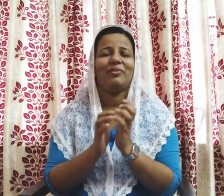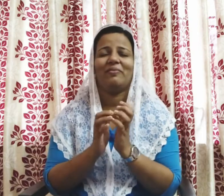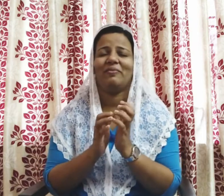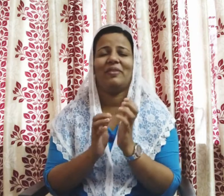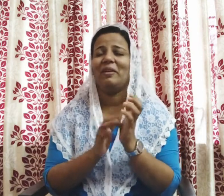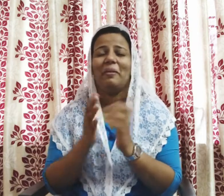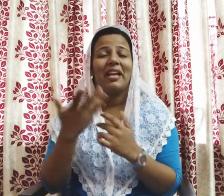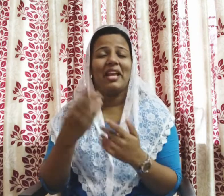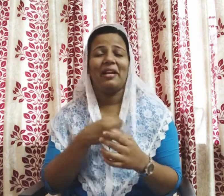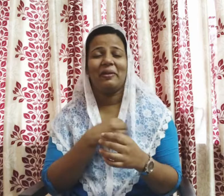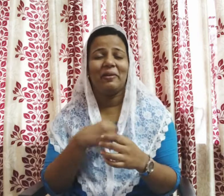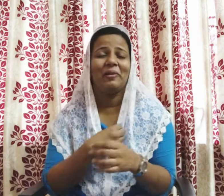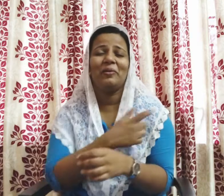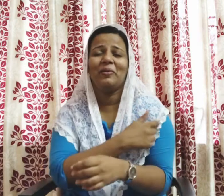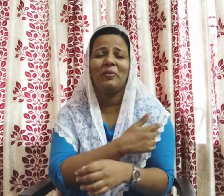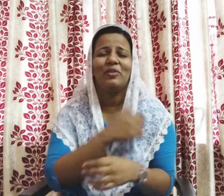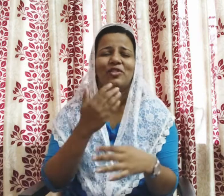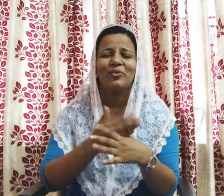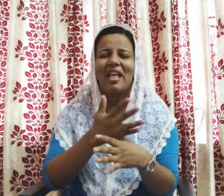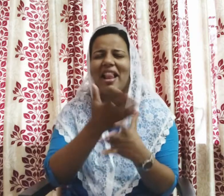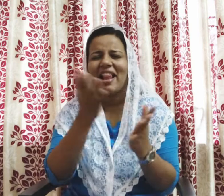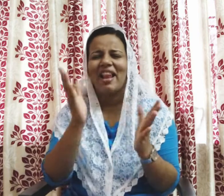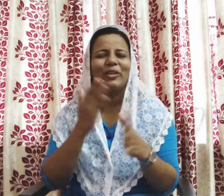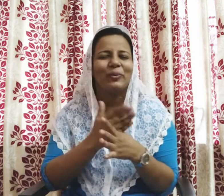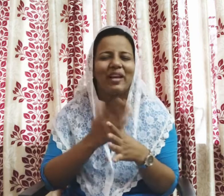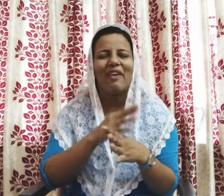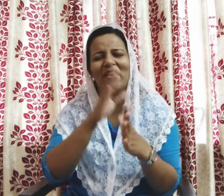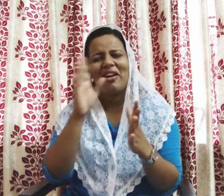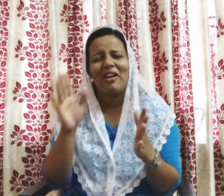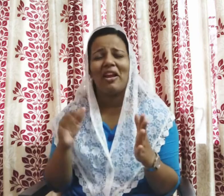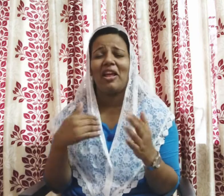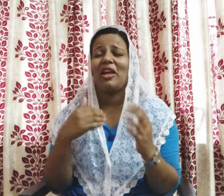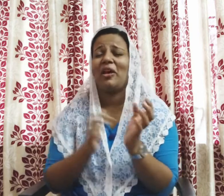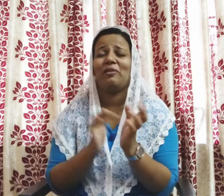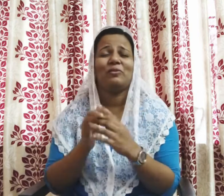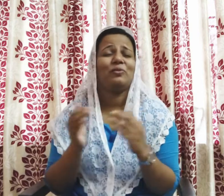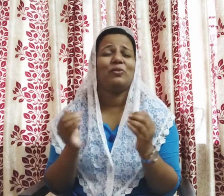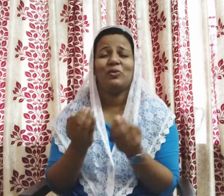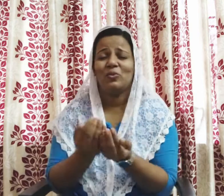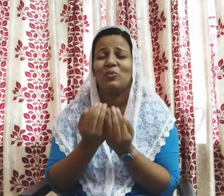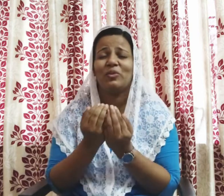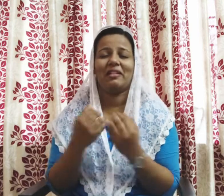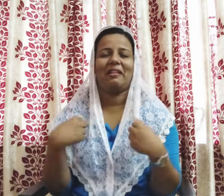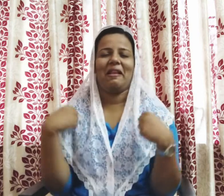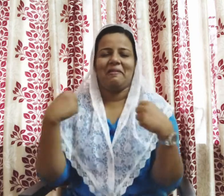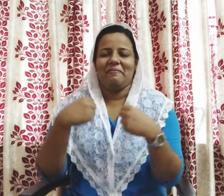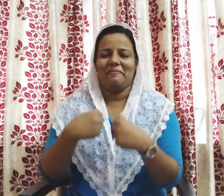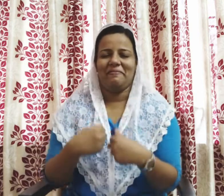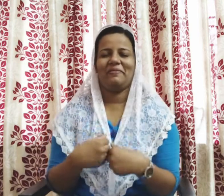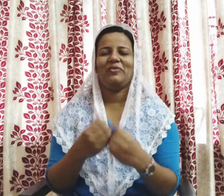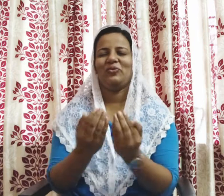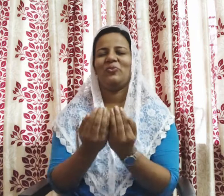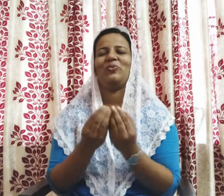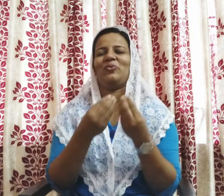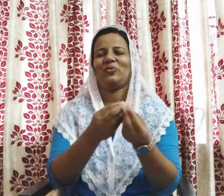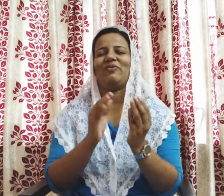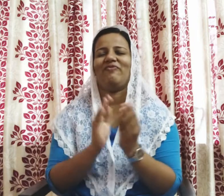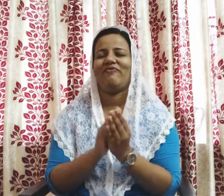കർത്താവ് അവരുടെ ഇടയിൽ പ്രവർത്തിക്കുന്നവരെ കർത്താവിൻ്റെ തിരുരക്തം കൊണ്ട് മറക്കണമേ. സൂപ്പർ നാച്ചുറൽ ജാക്കറ്റ് കൊടുത്ത് കർത്താവരെ സംരക്ഷിക്കുന്ന കൃപകൾക്കായി സ്തോത്രം.